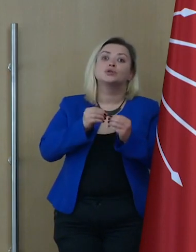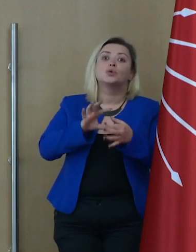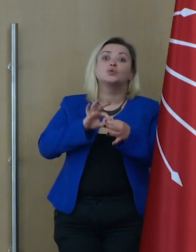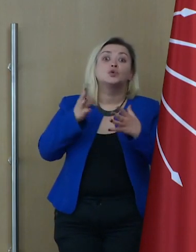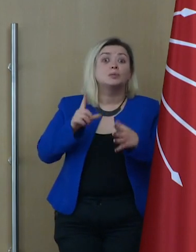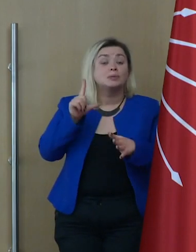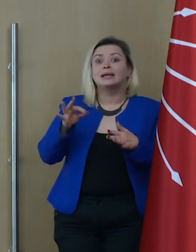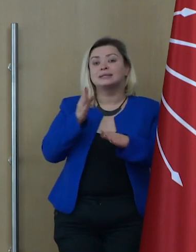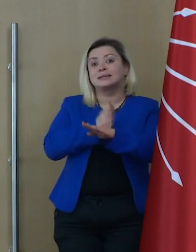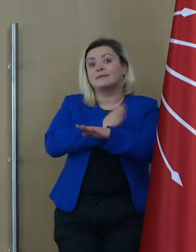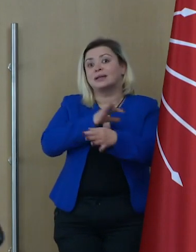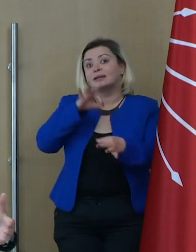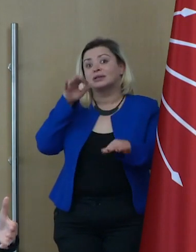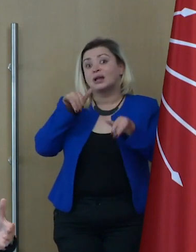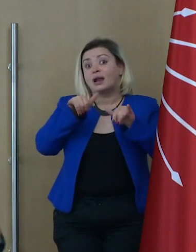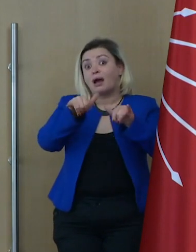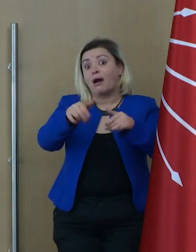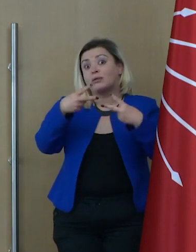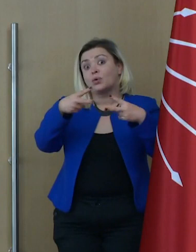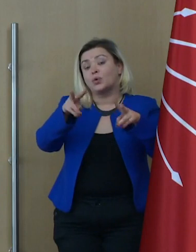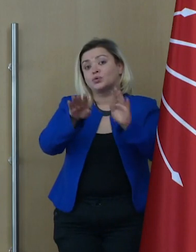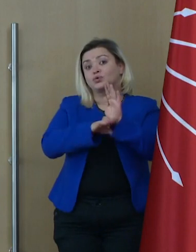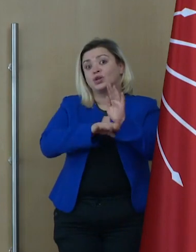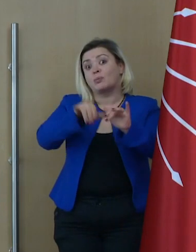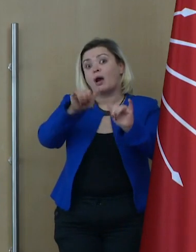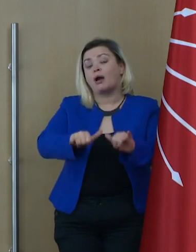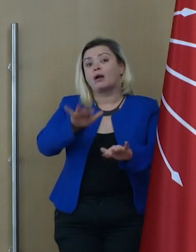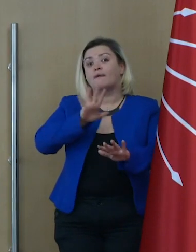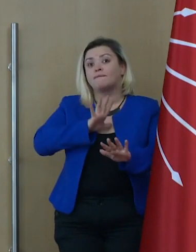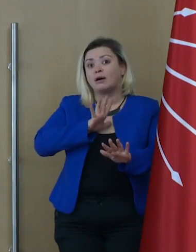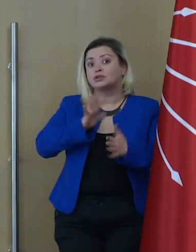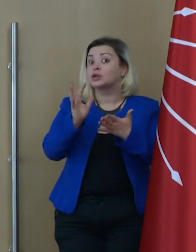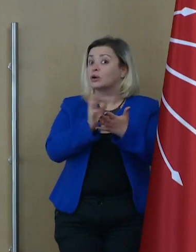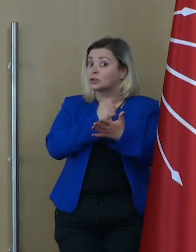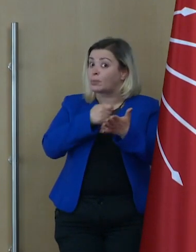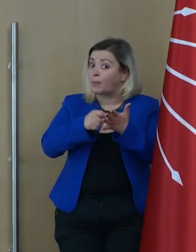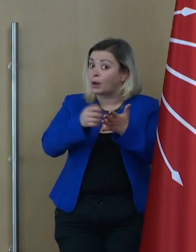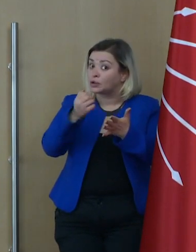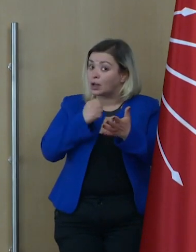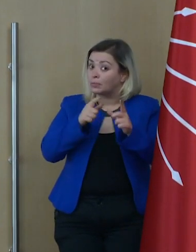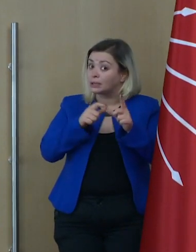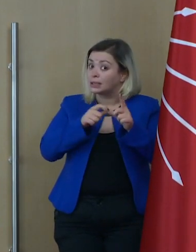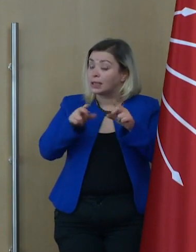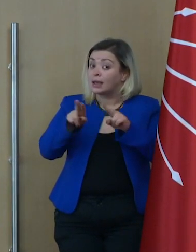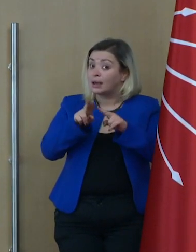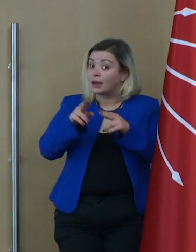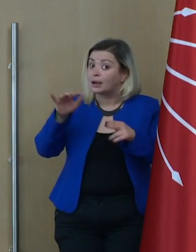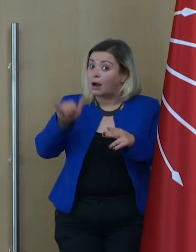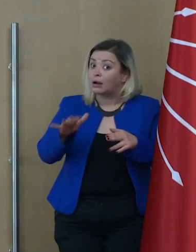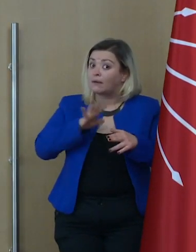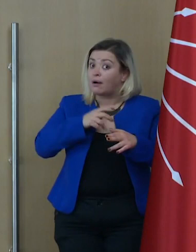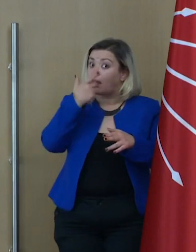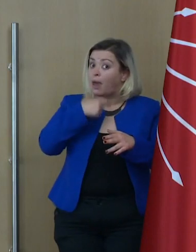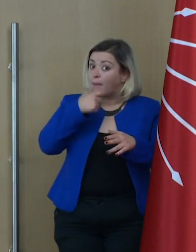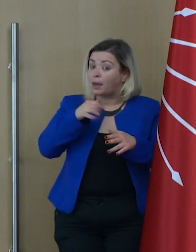lazım. Çünkü onun da özgürce yaşamaya hakkı var, gelir elde etmeye hakkı var, sigortalı olmaya hakkı var, emekli